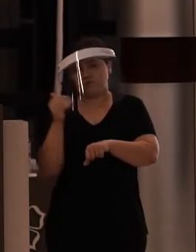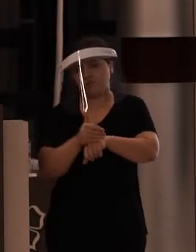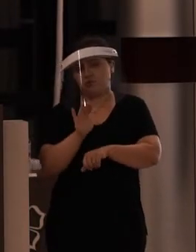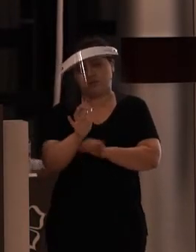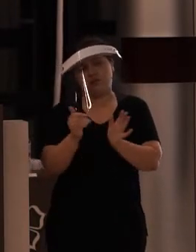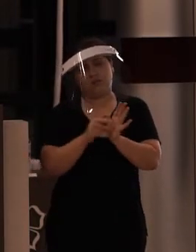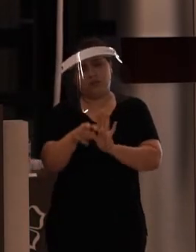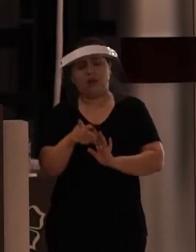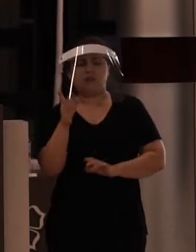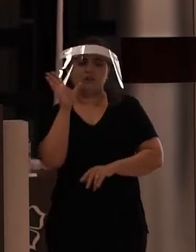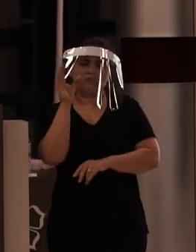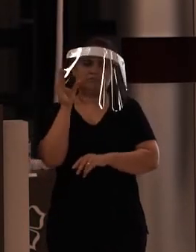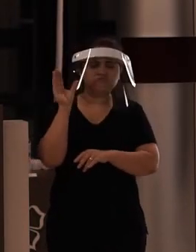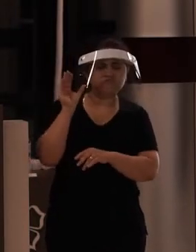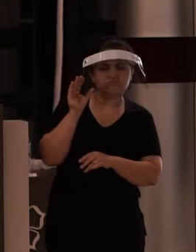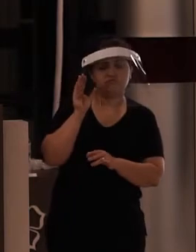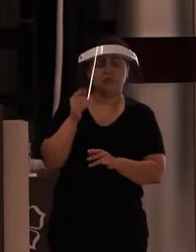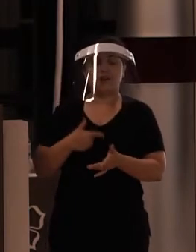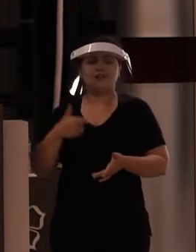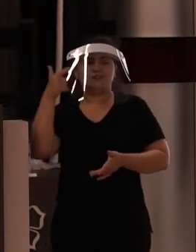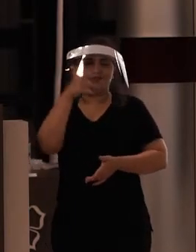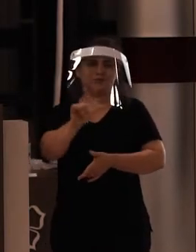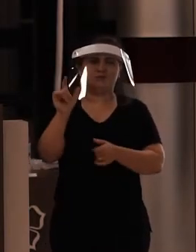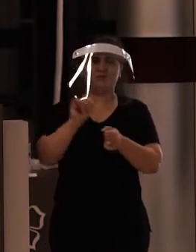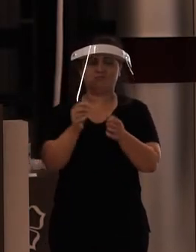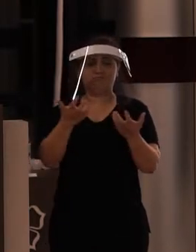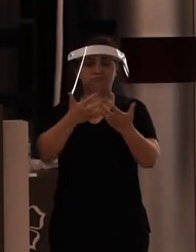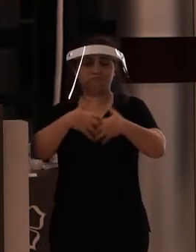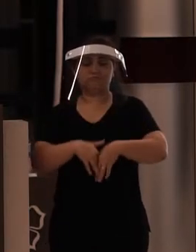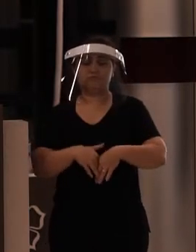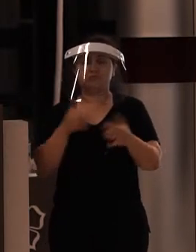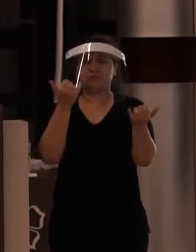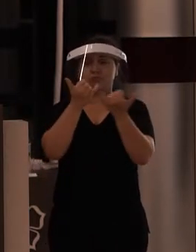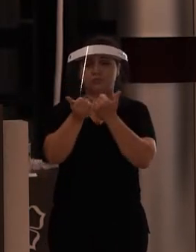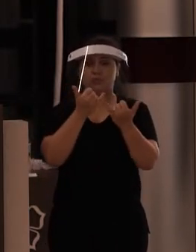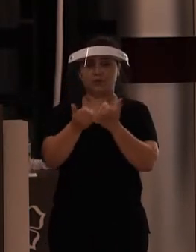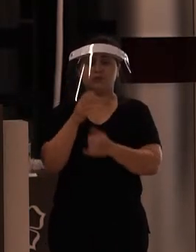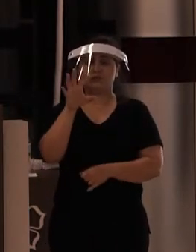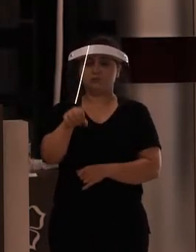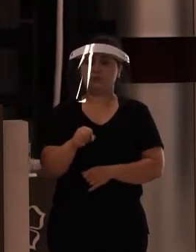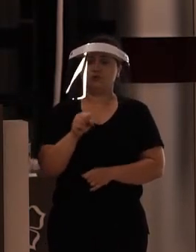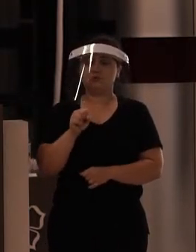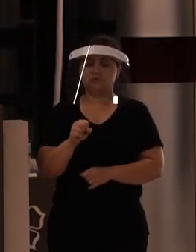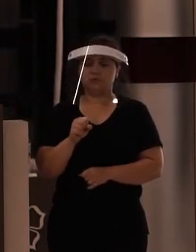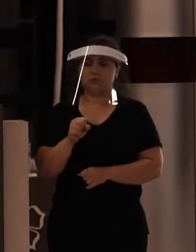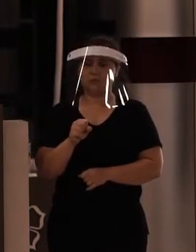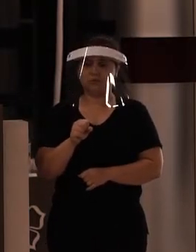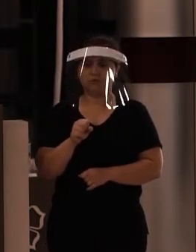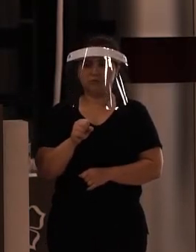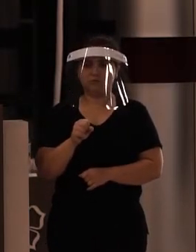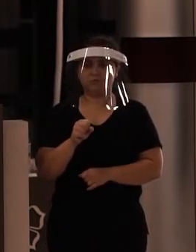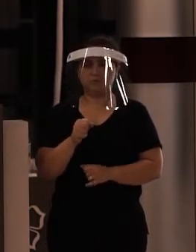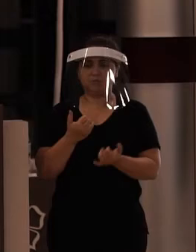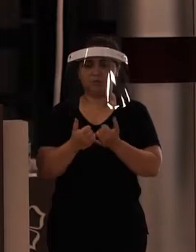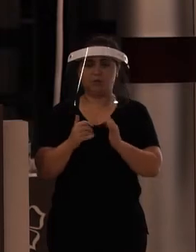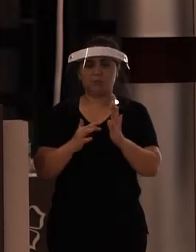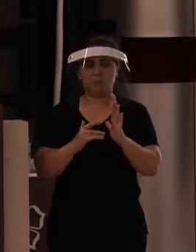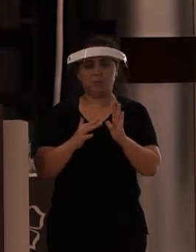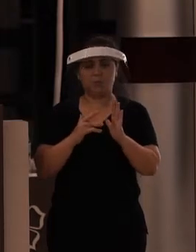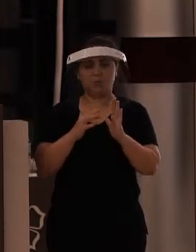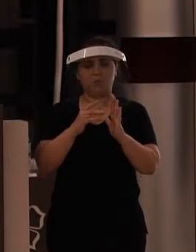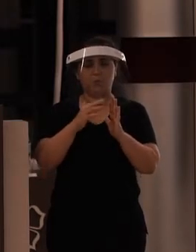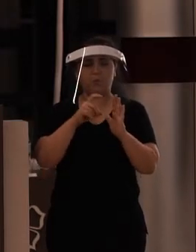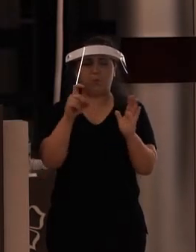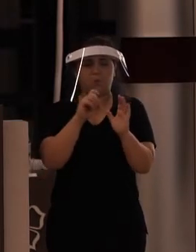aí. E aí nós conseguimos pegar. Por exemplo, pegamos lá com temperatura, um